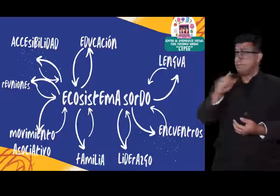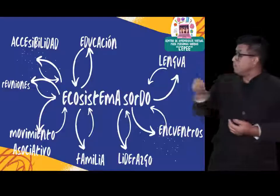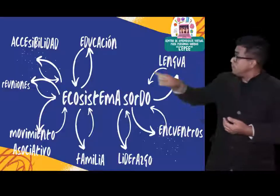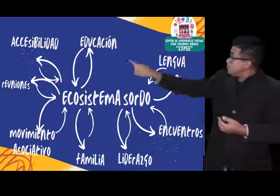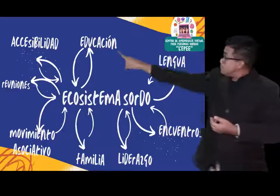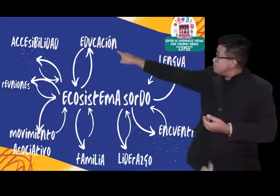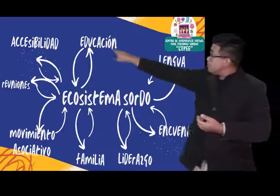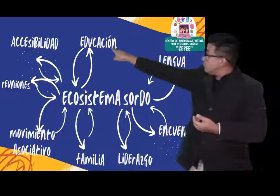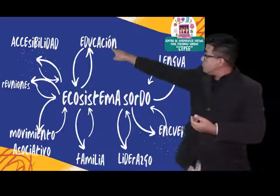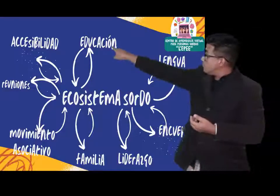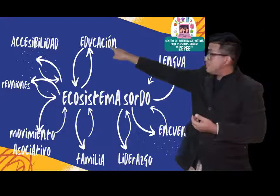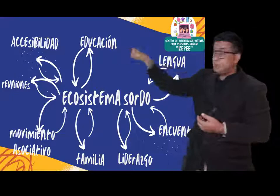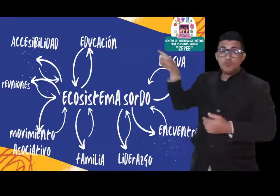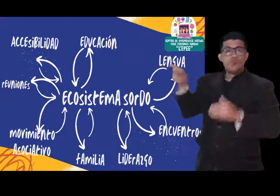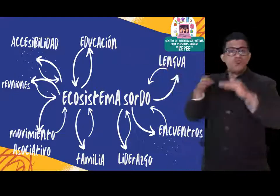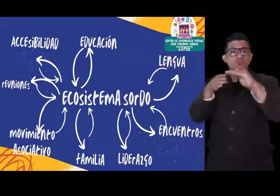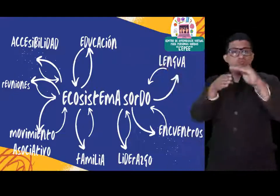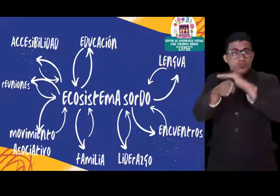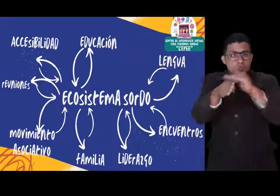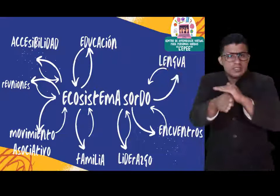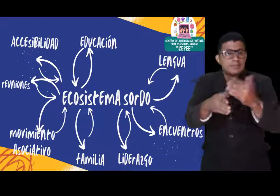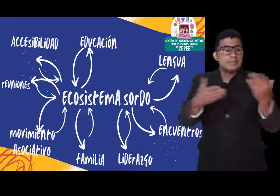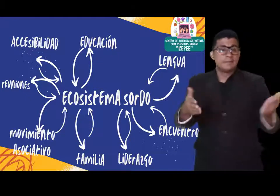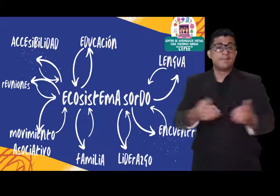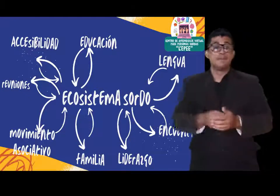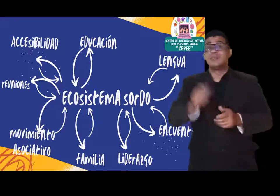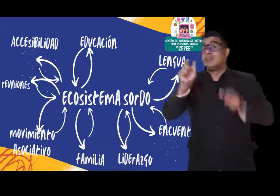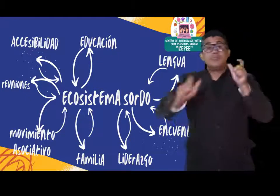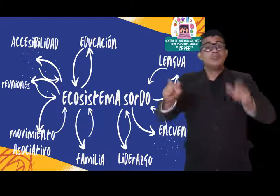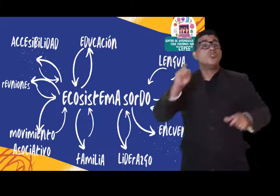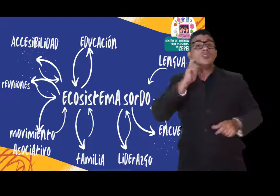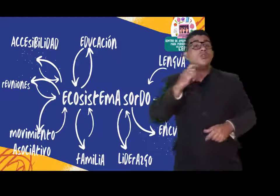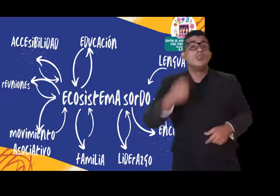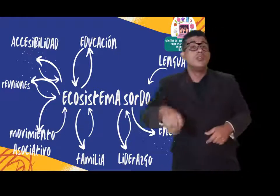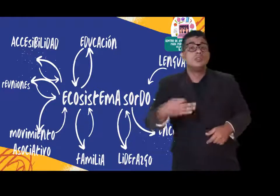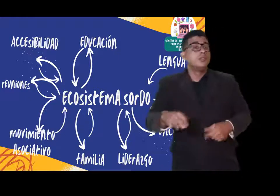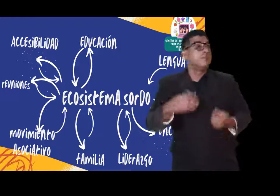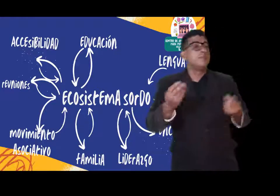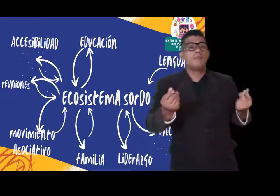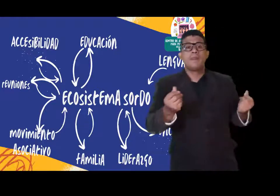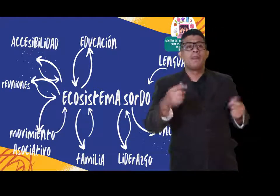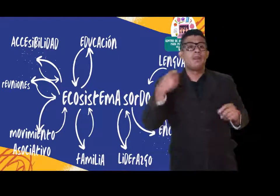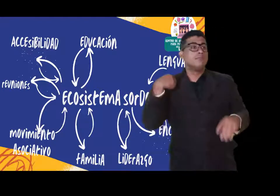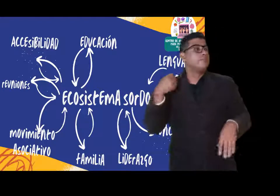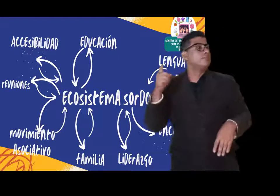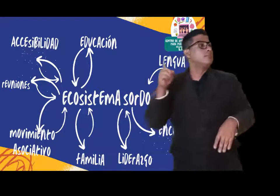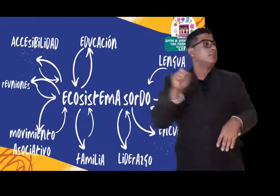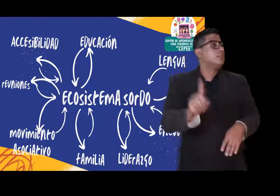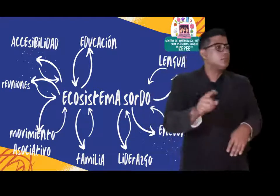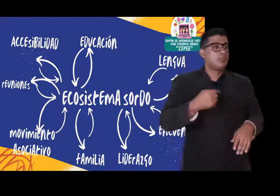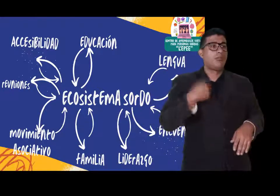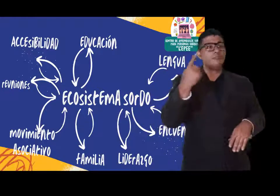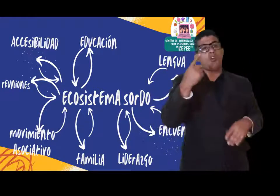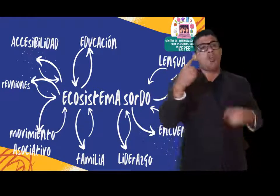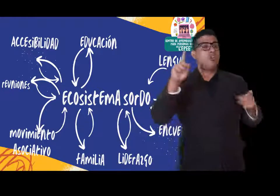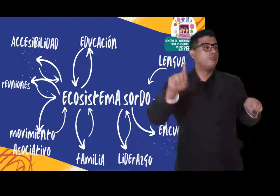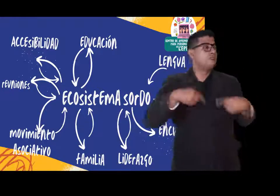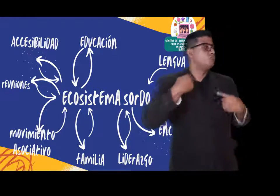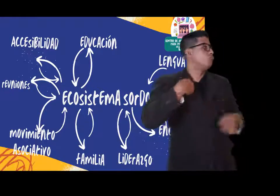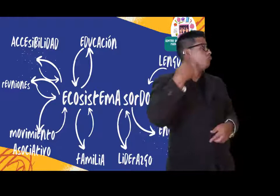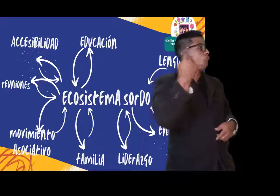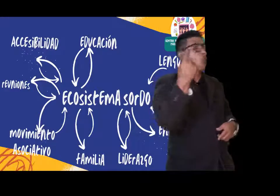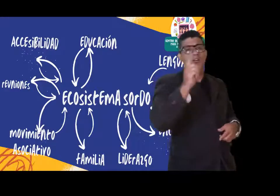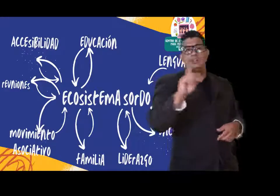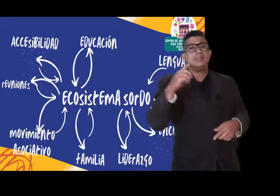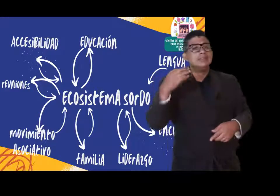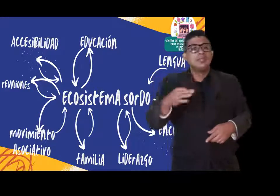ahora ilustrárselos con un pequeño diagrama. Fíjense que, por ejemplo, una persona sorda que se sienta